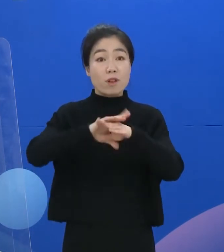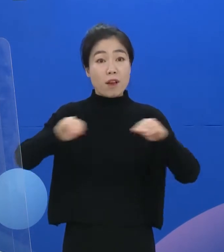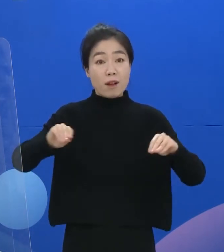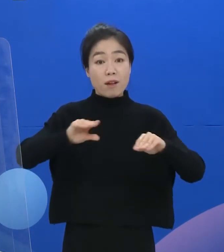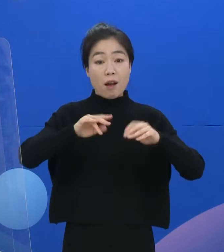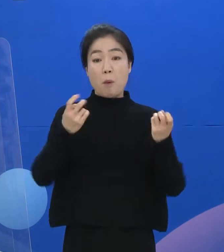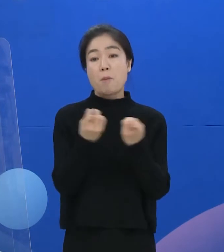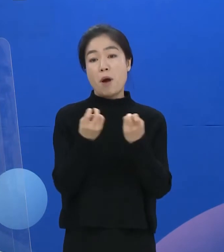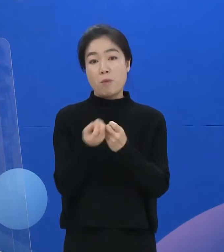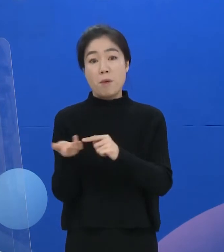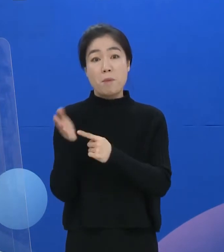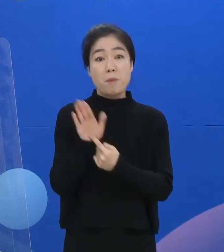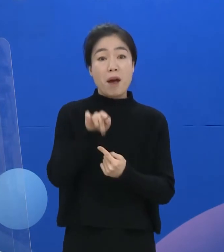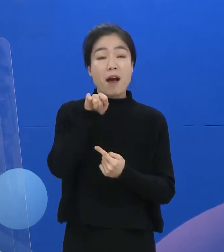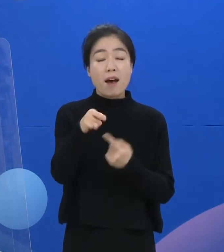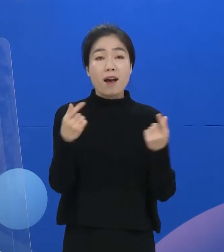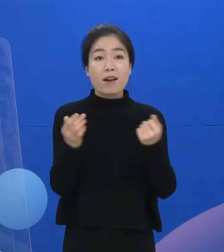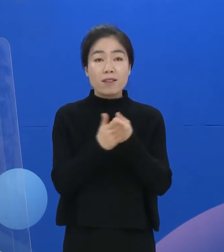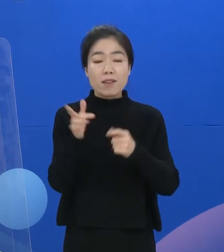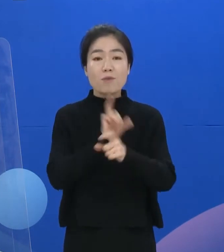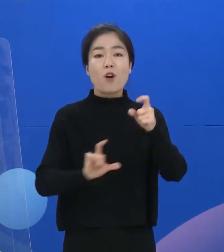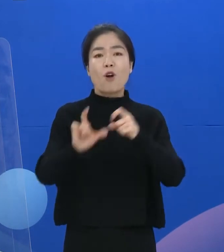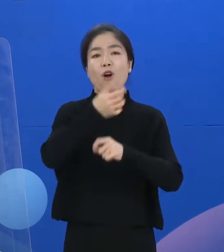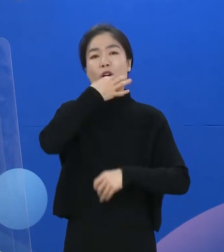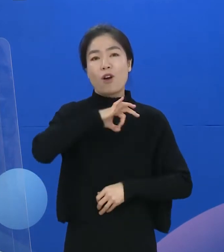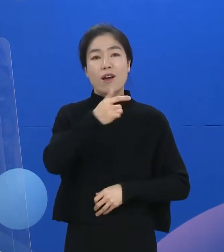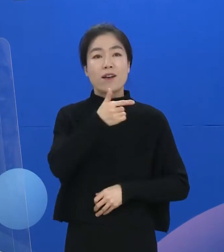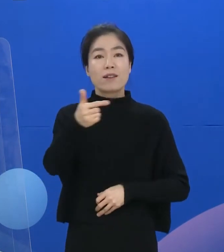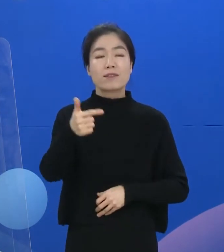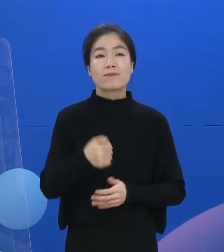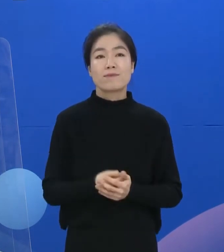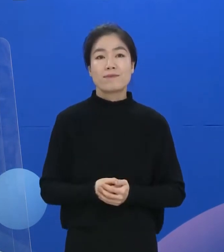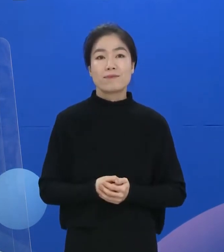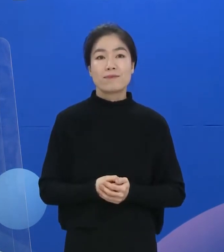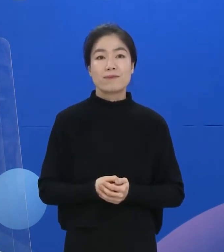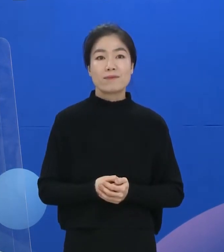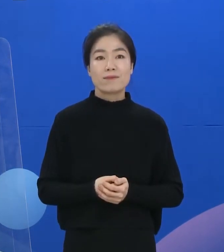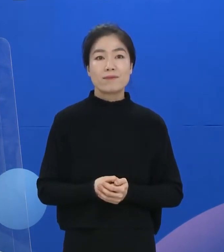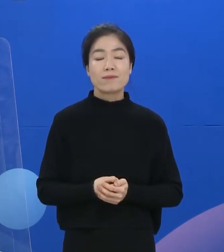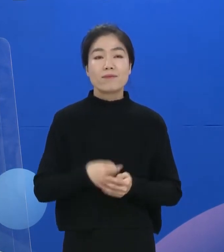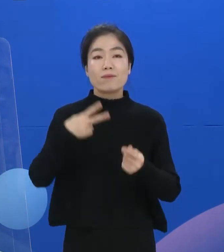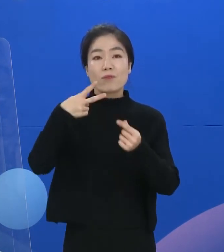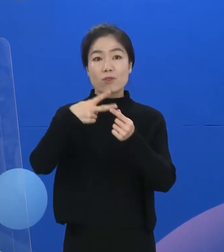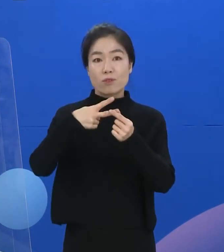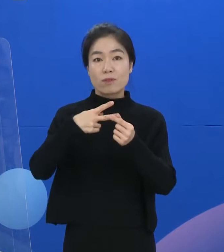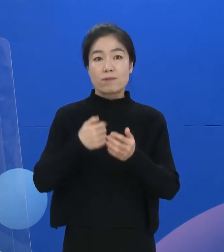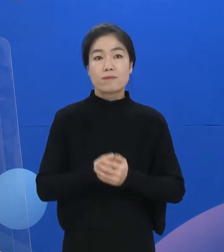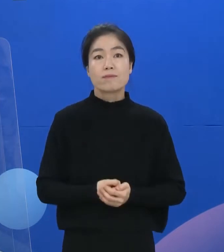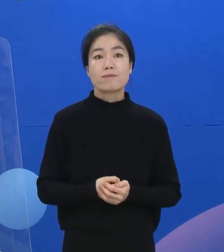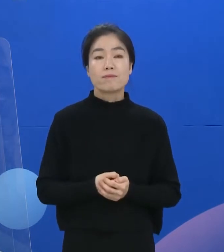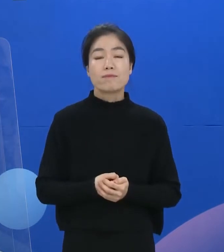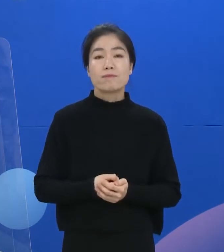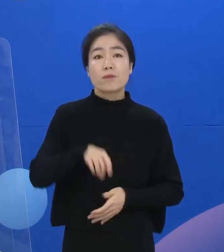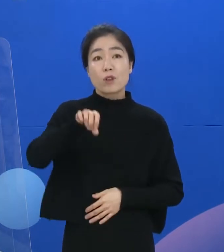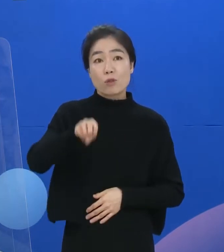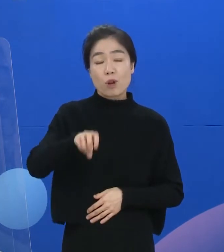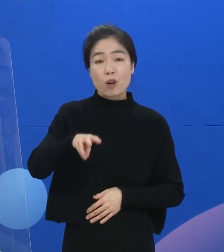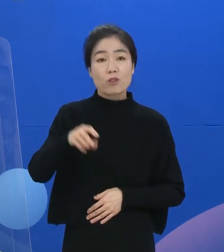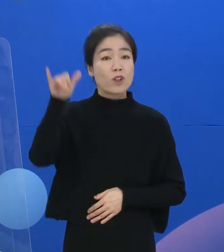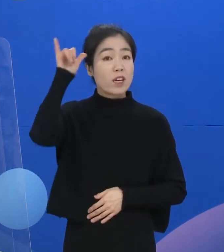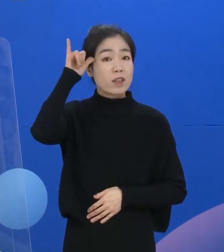저효율이라는 한국경제 고질적인 문제 해결의 대안을 제시했다는 점에서 더욱